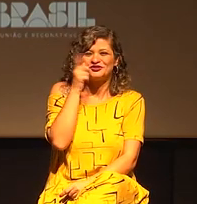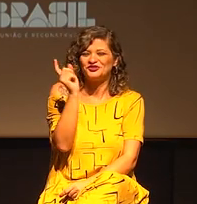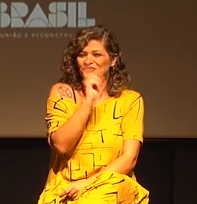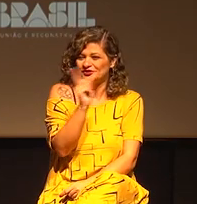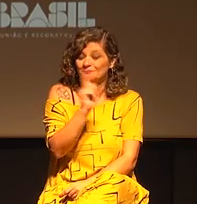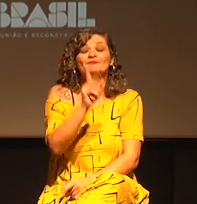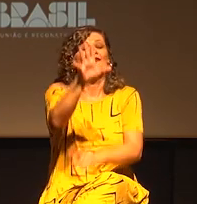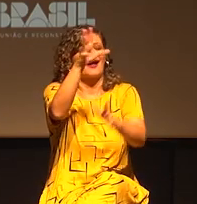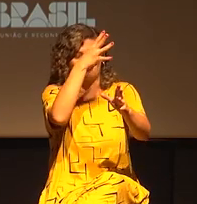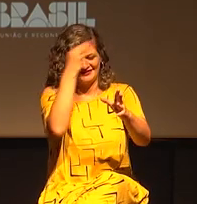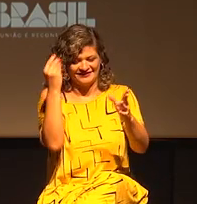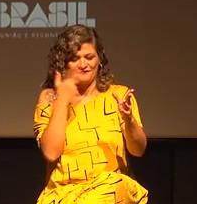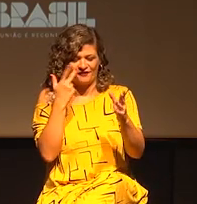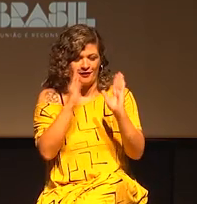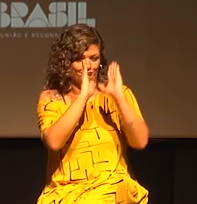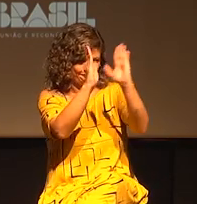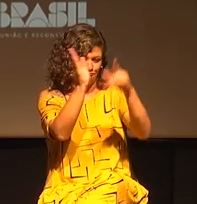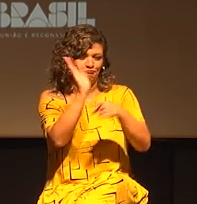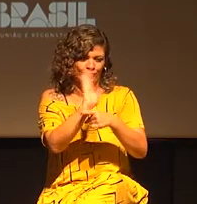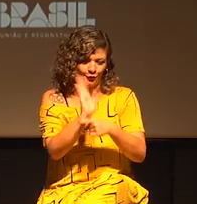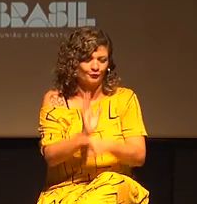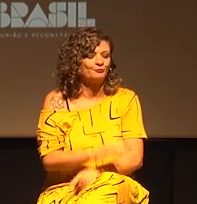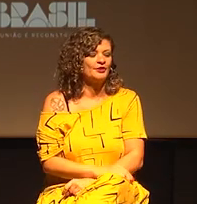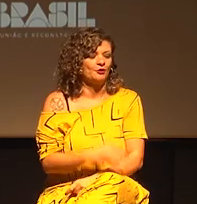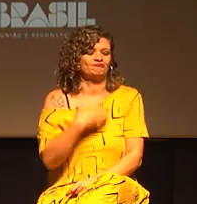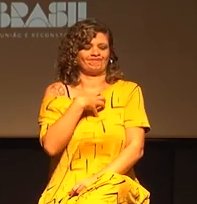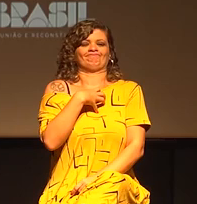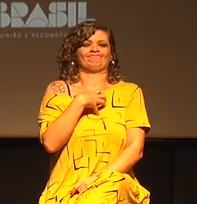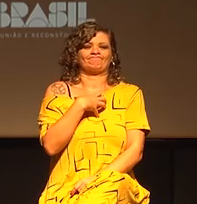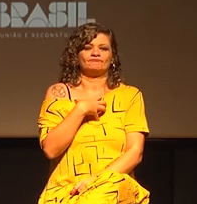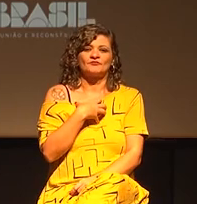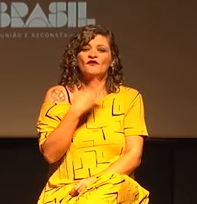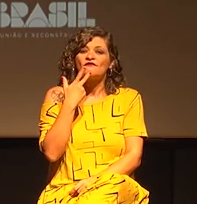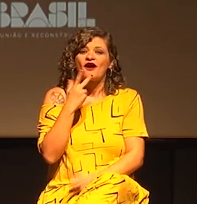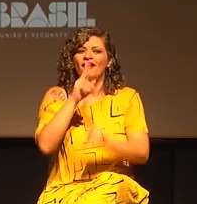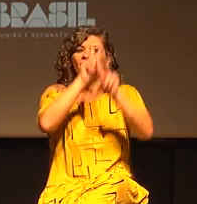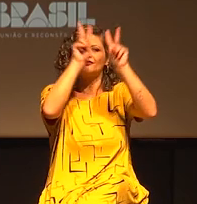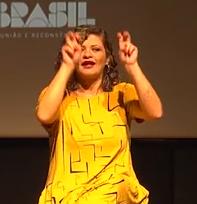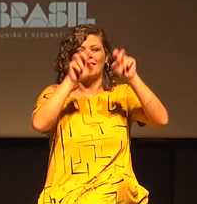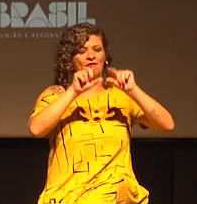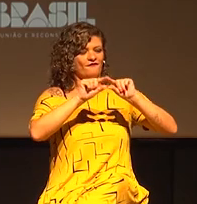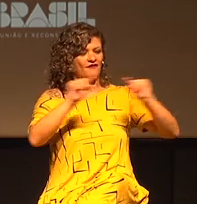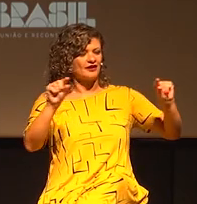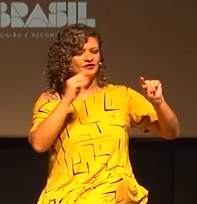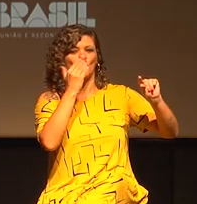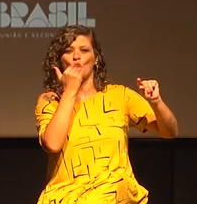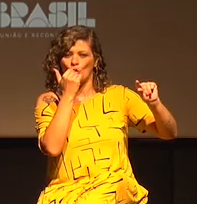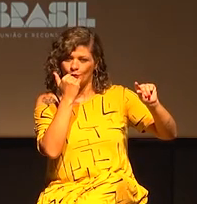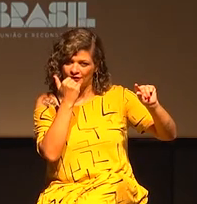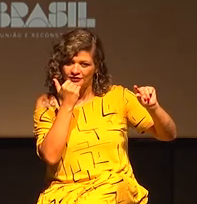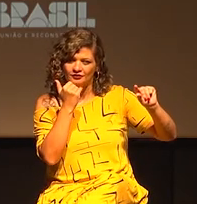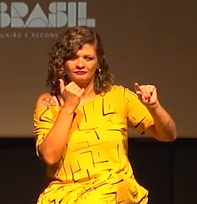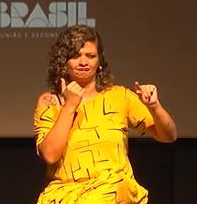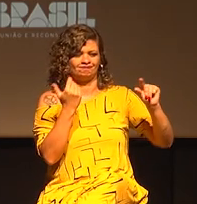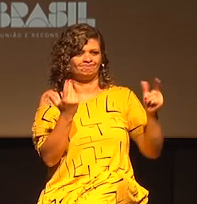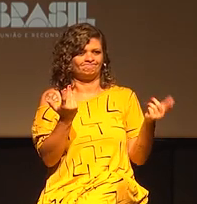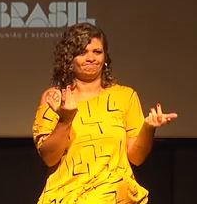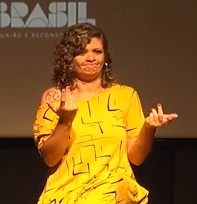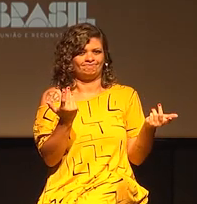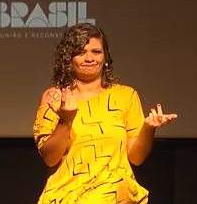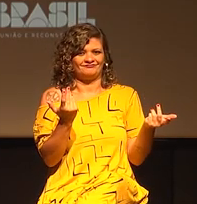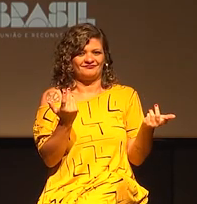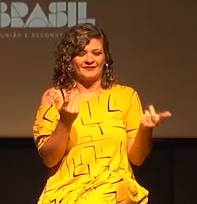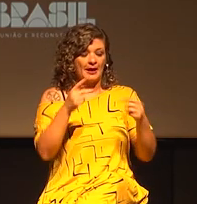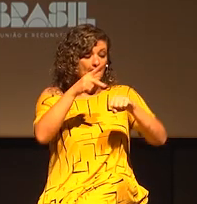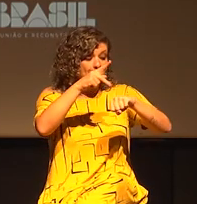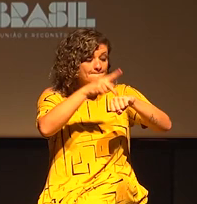não tinha visto Ah esqueci de falar as partes do filme que impactaram falas sobre a comida em si muito tocantes tipo cara a